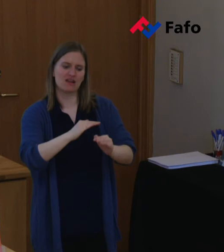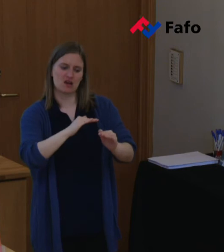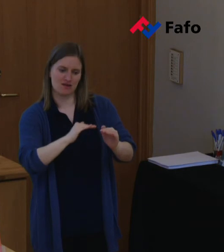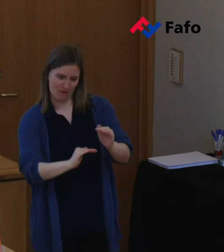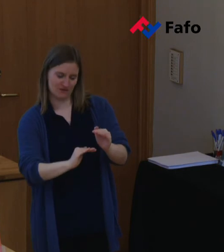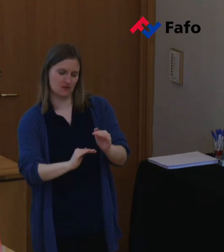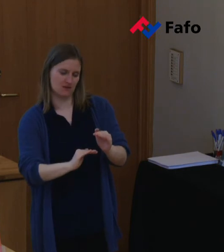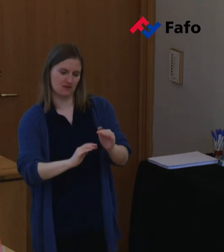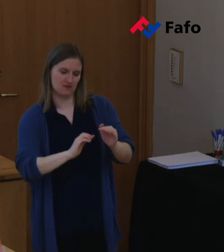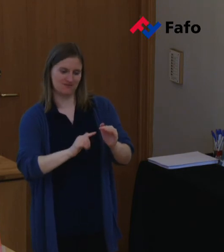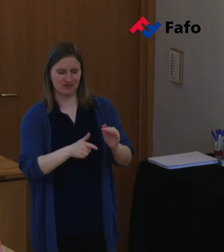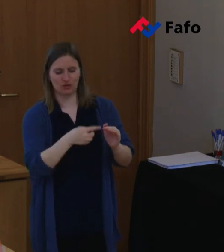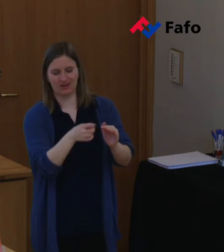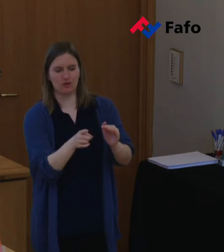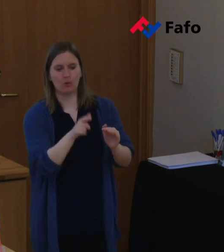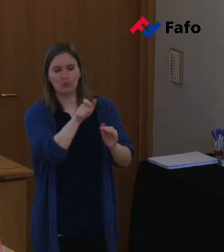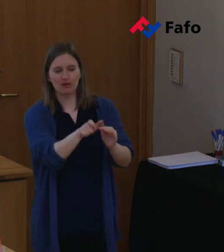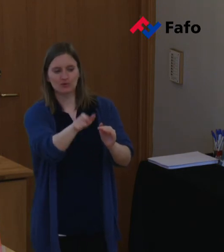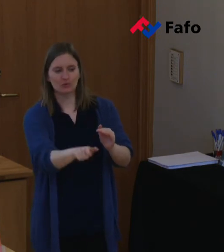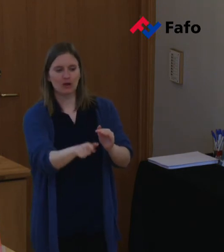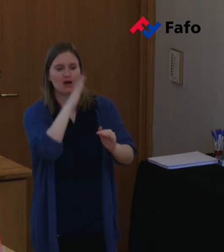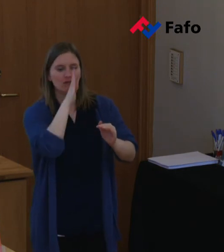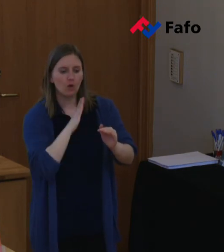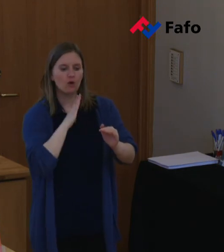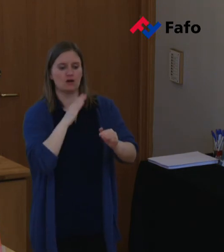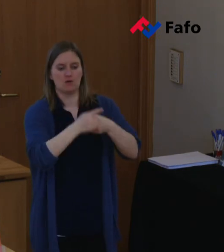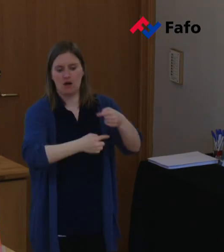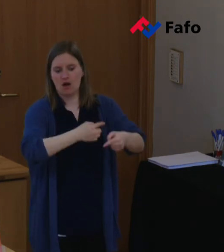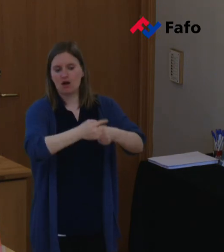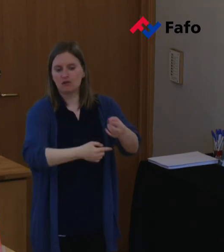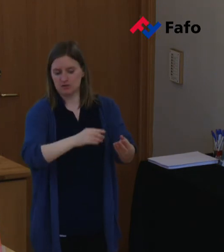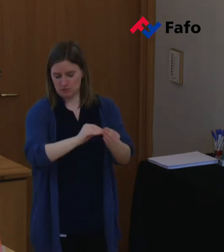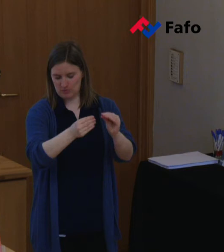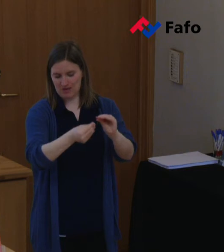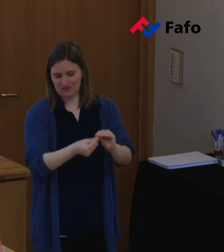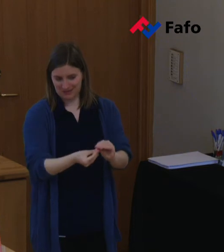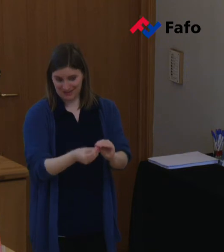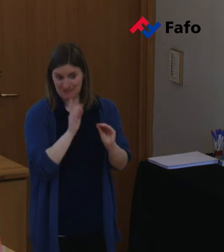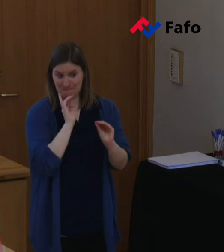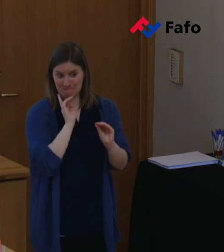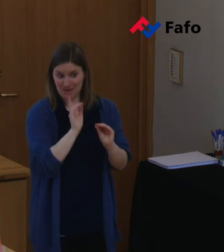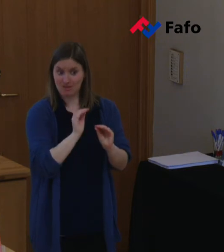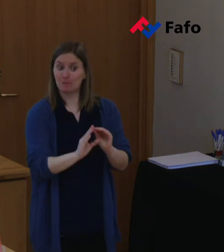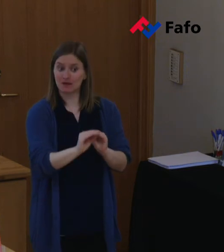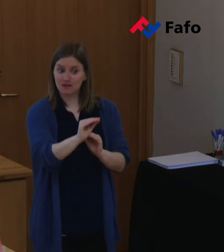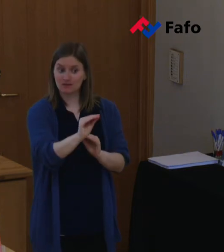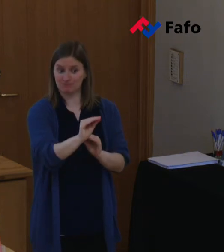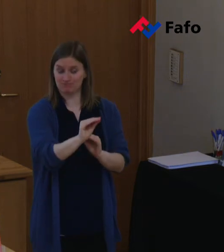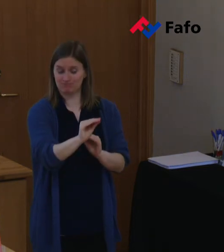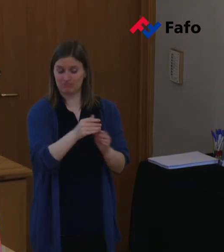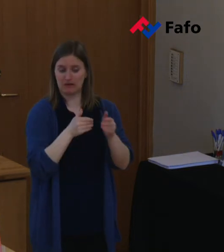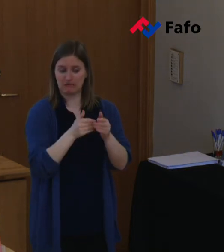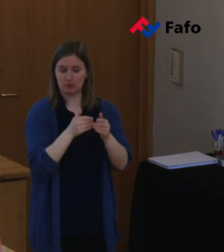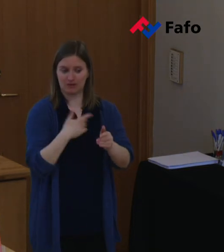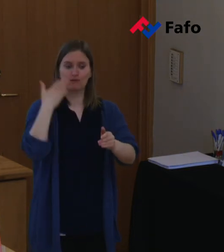fordi at det jo personer med alvorlig og langvarig problematikk. Men med en bedring I forhold til det